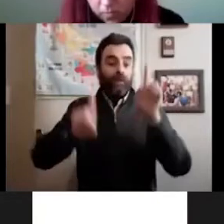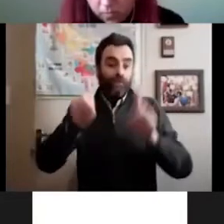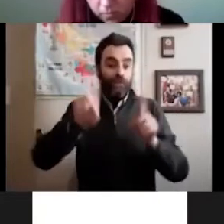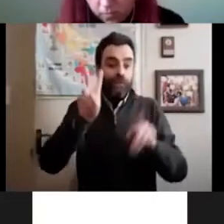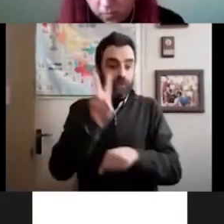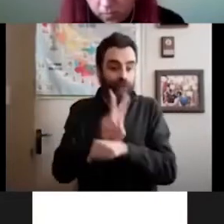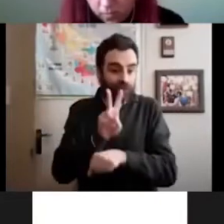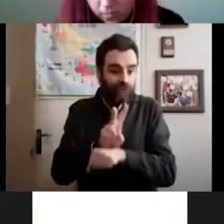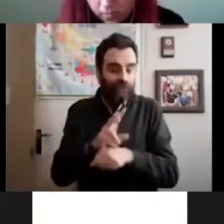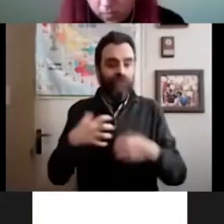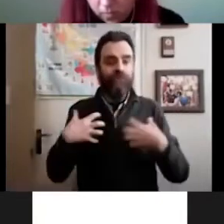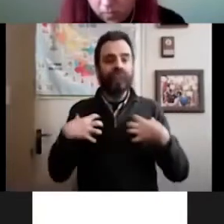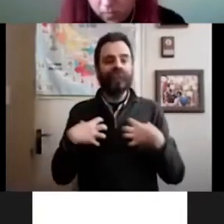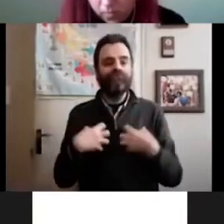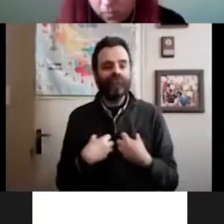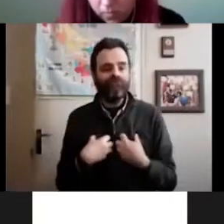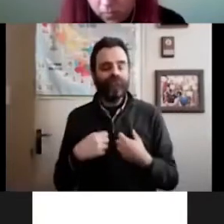complejo.